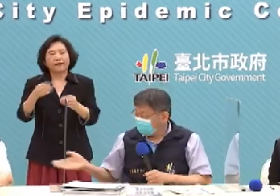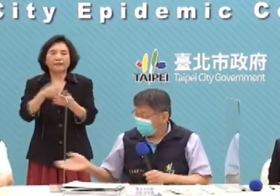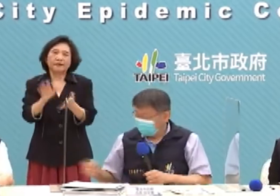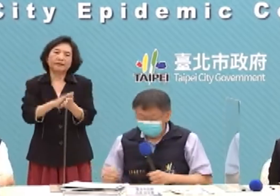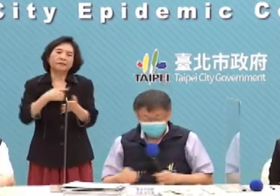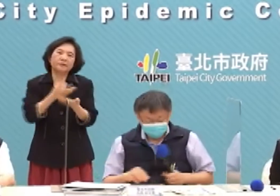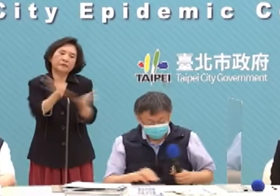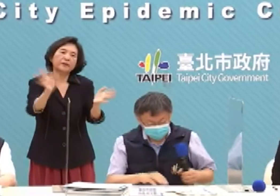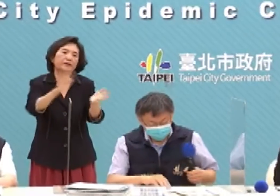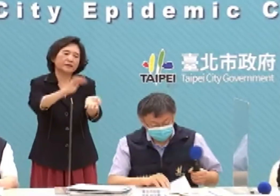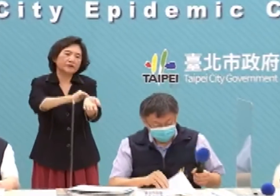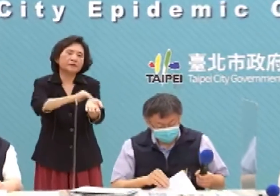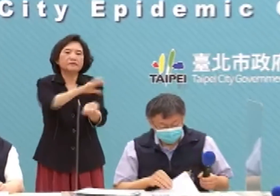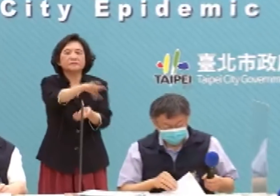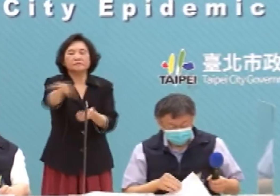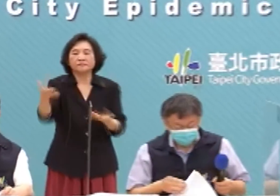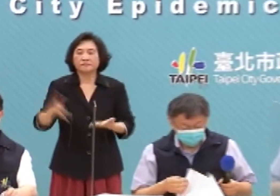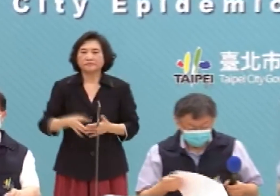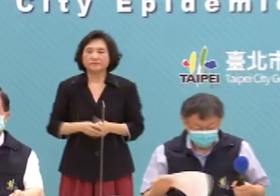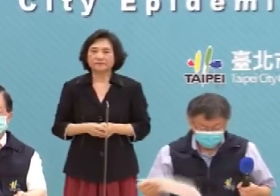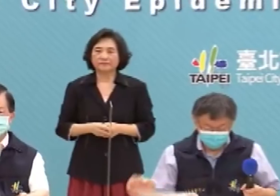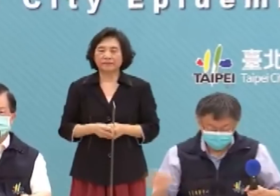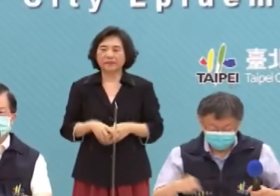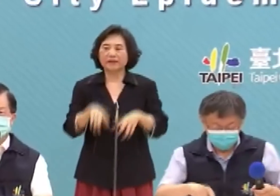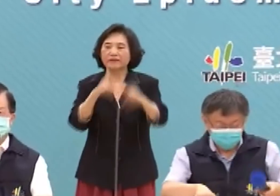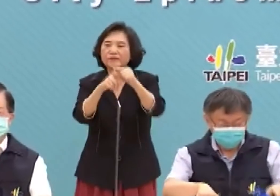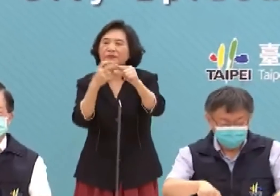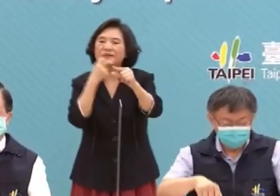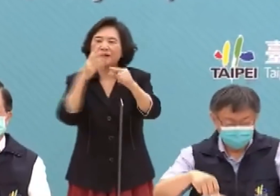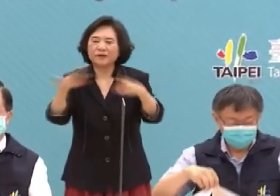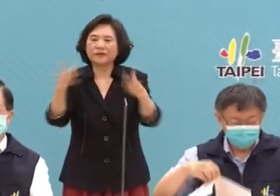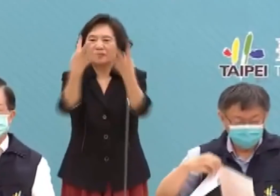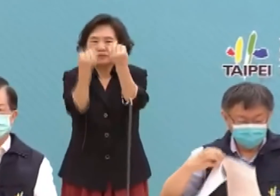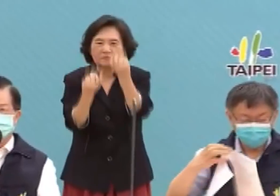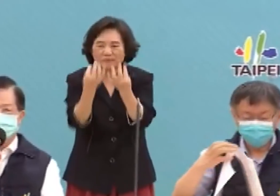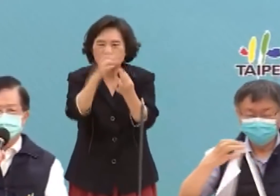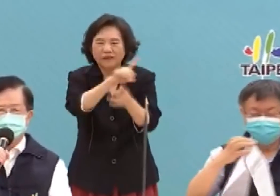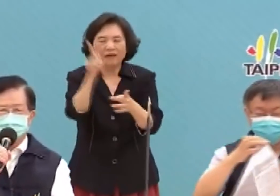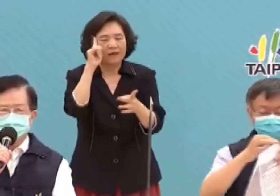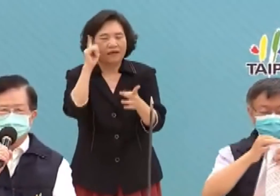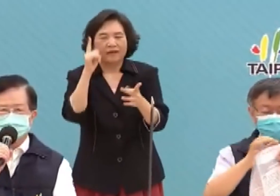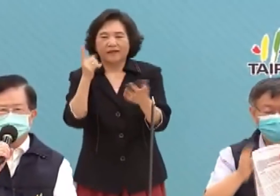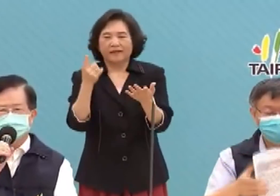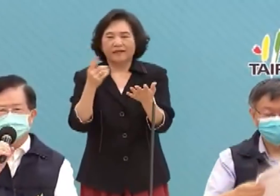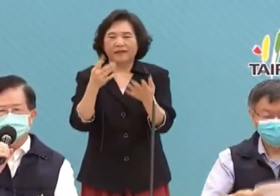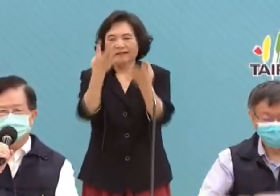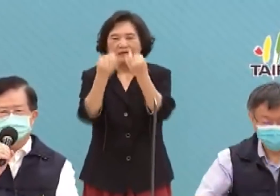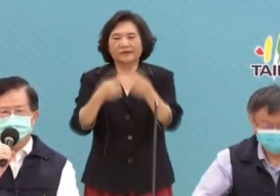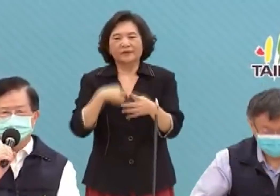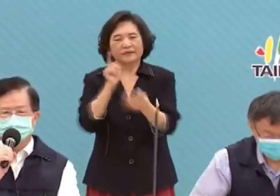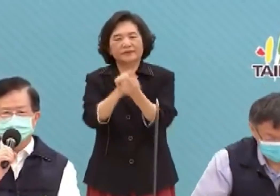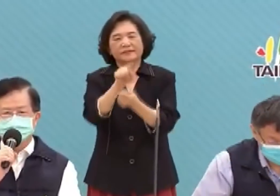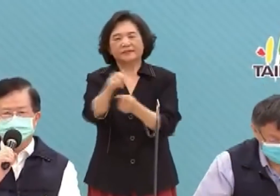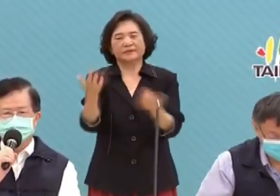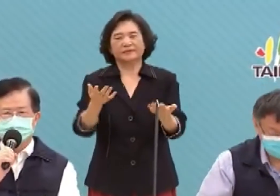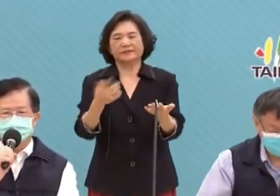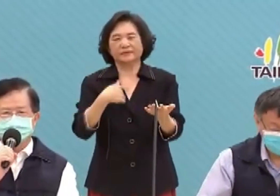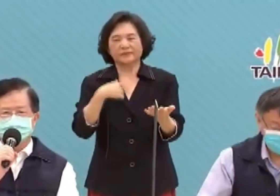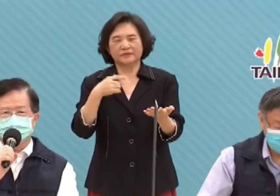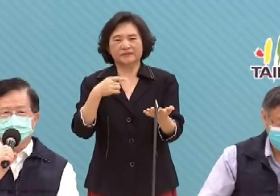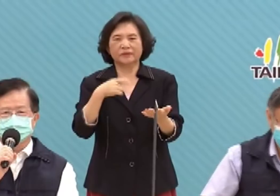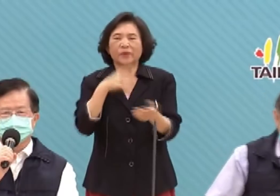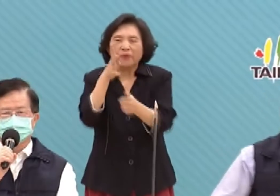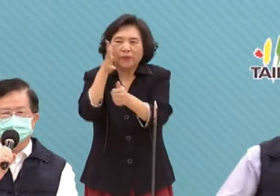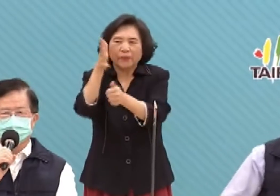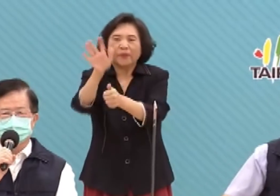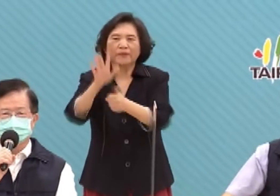漪？ 关于中央对很多的数字的一个解读，那我们对这个议题也去了